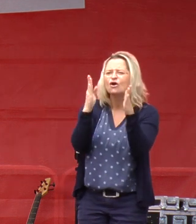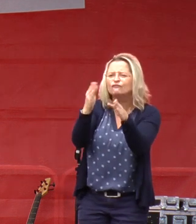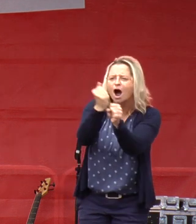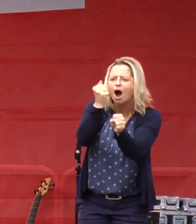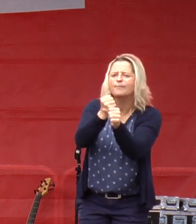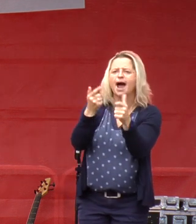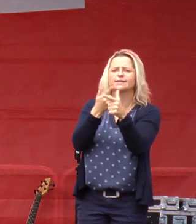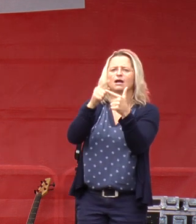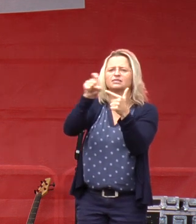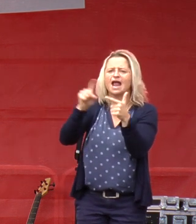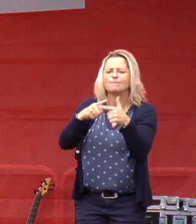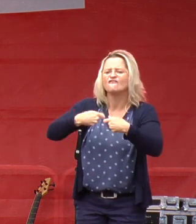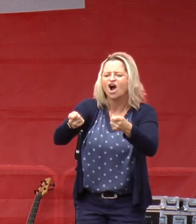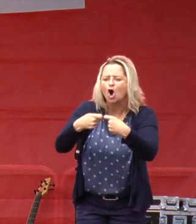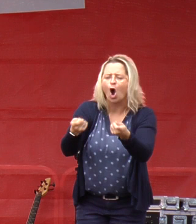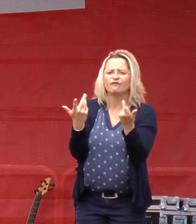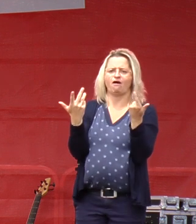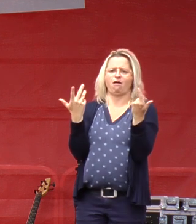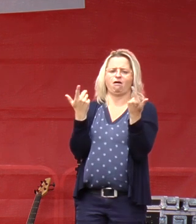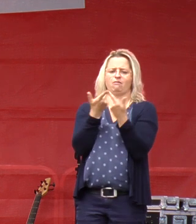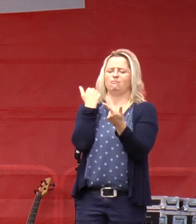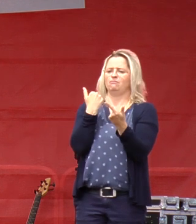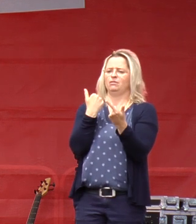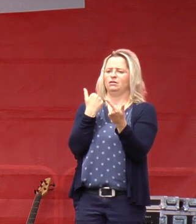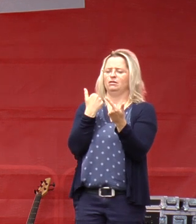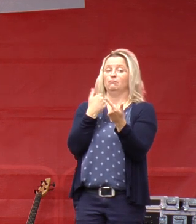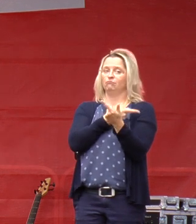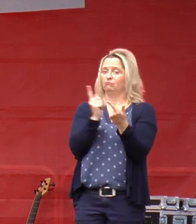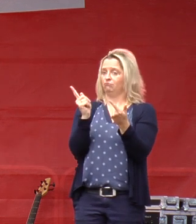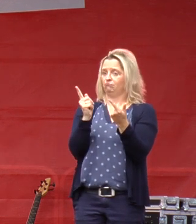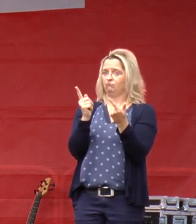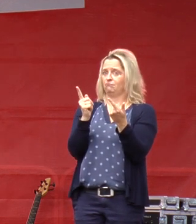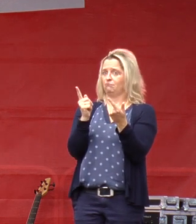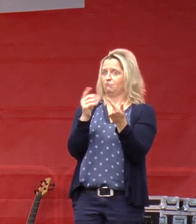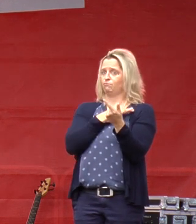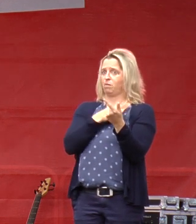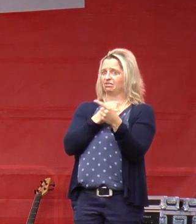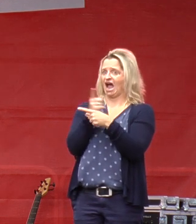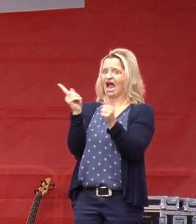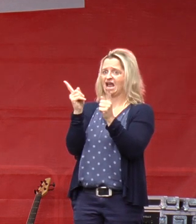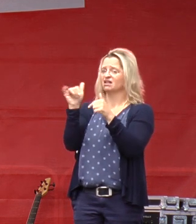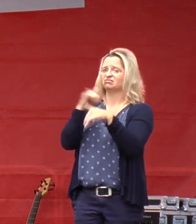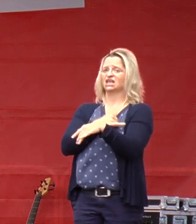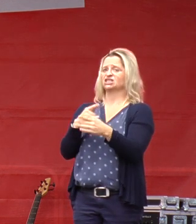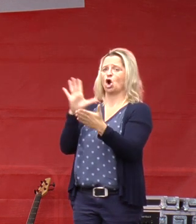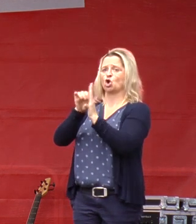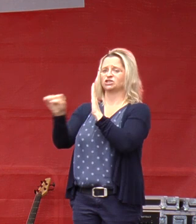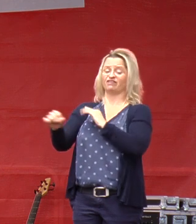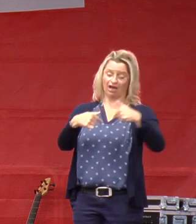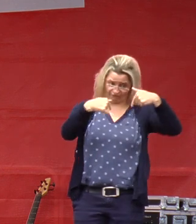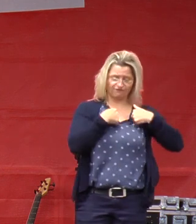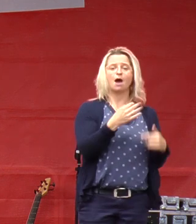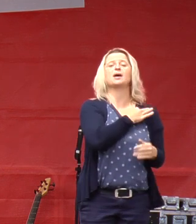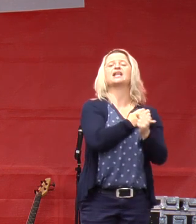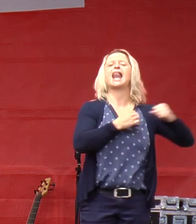Facharbeiter, Verkäuferinnen geht, dann ist sozusagen keine Partei so konsequent darin, diese Menschen zu entlasten wie die Linke. Und ich will nur